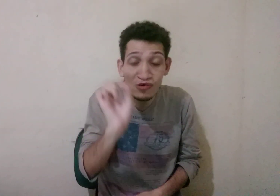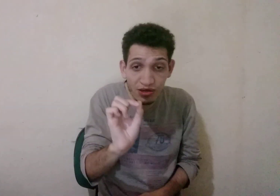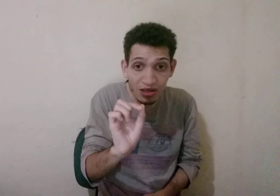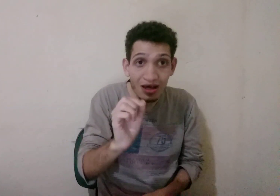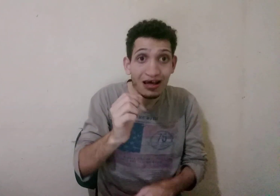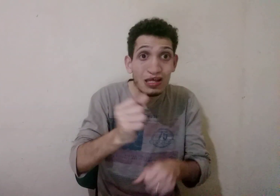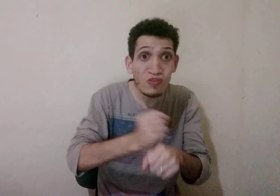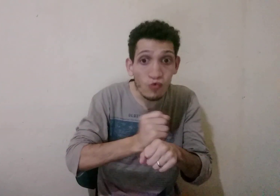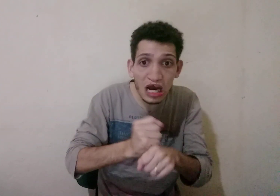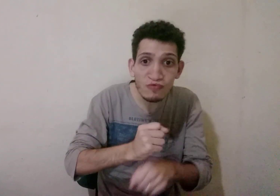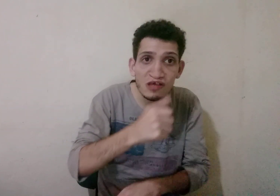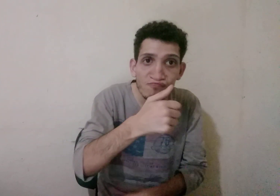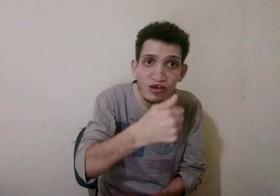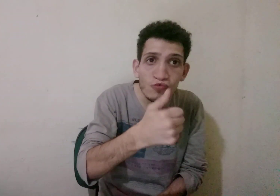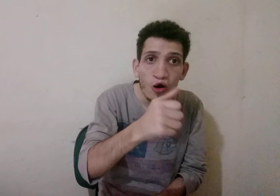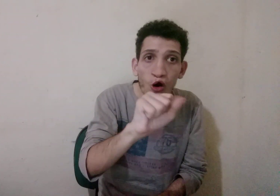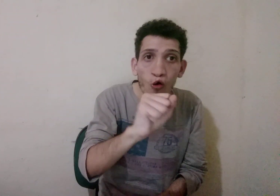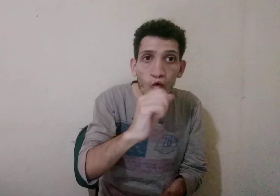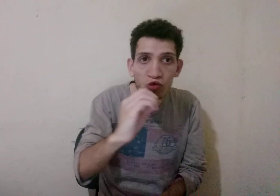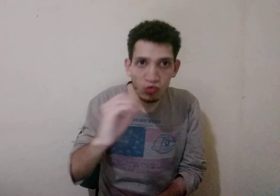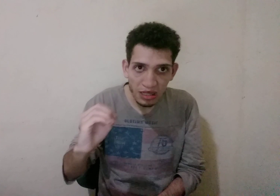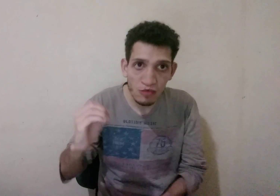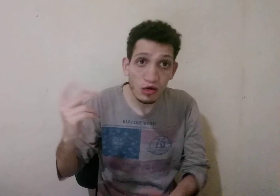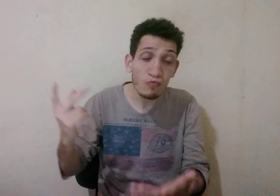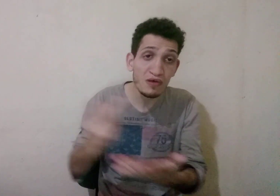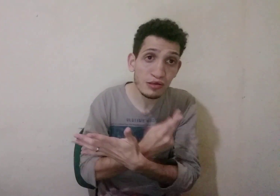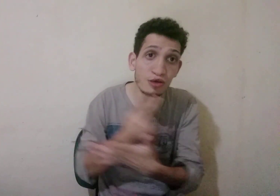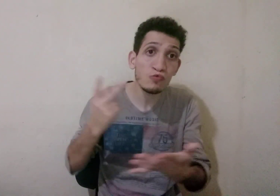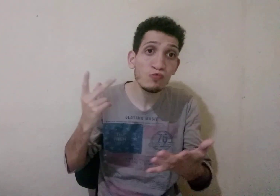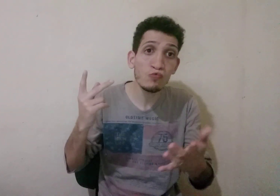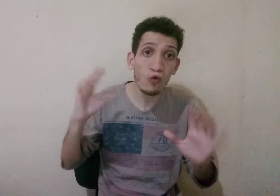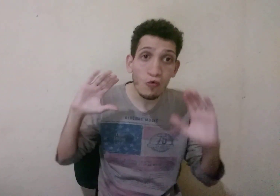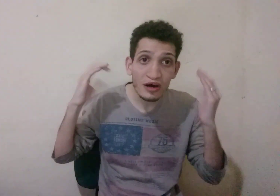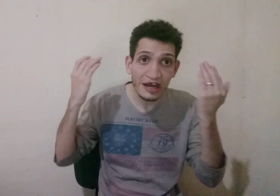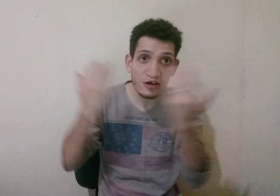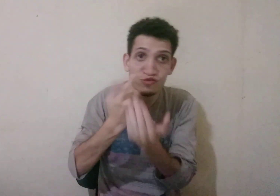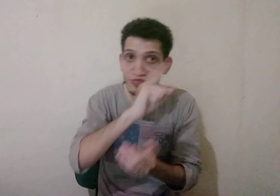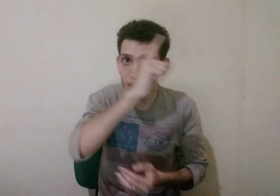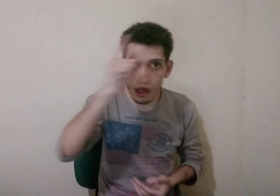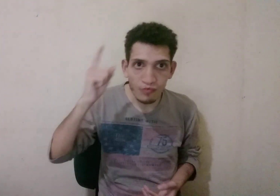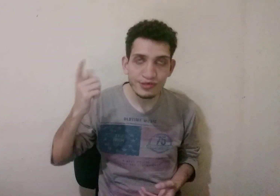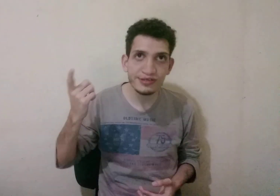que no ano que viu, oitocentos aconteceu o Congresso de Milão, e